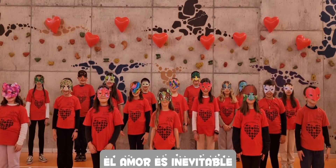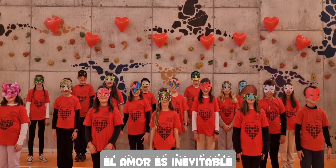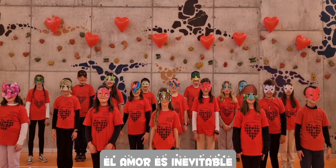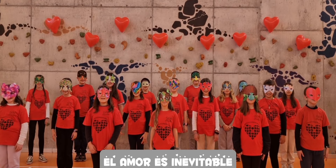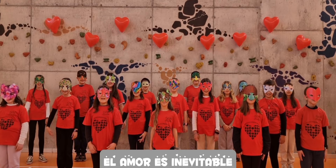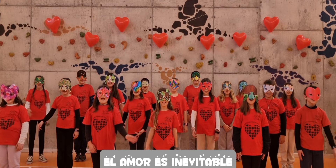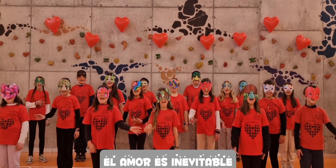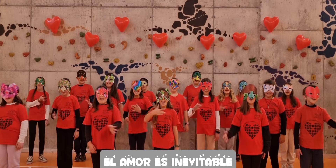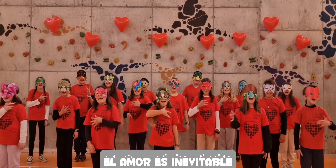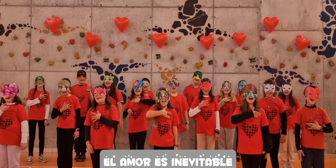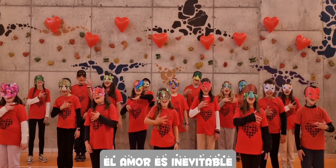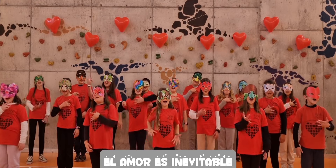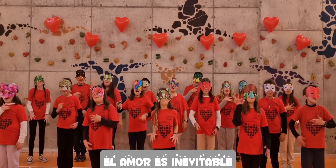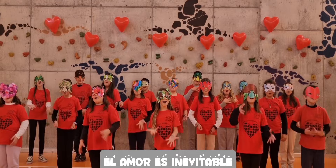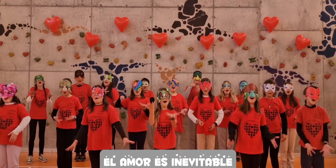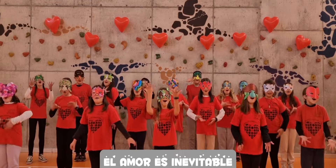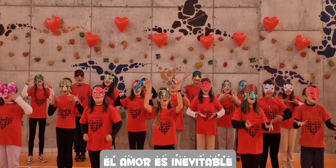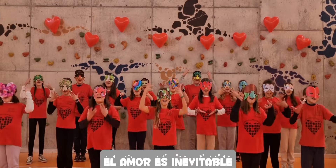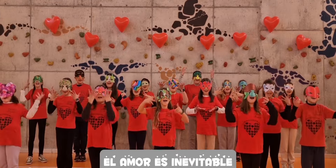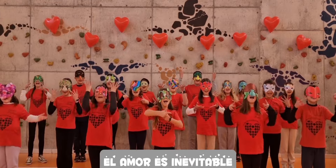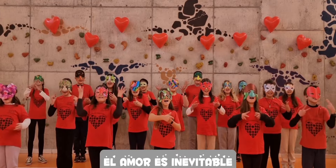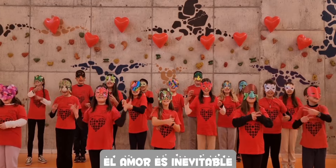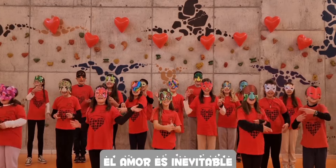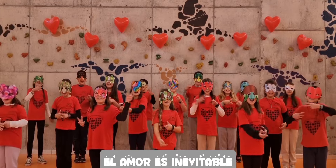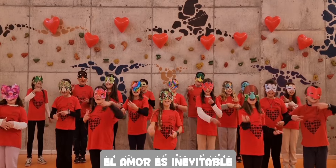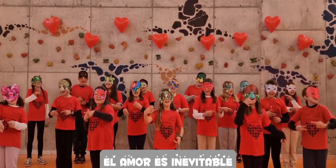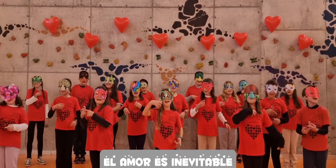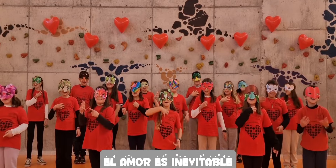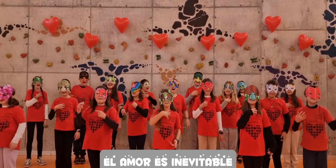El amor es inevitable.